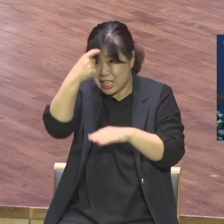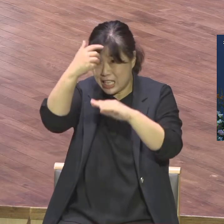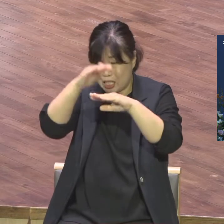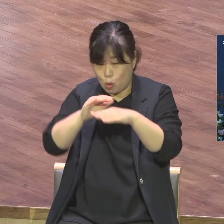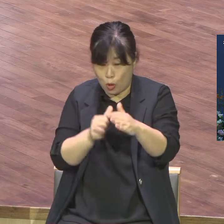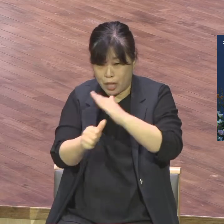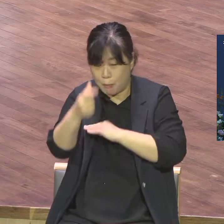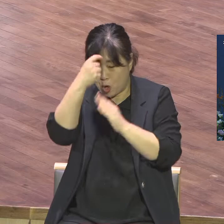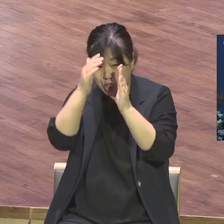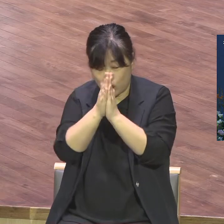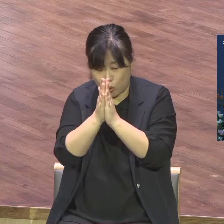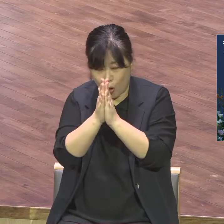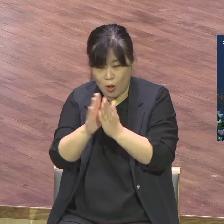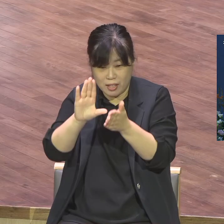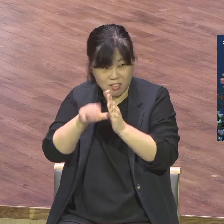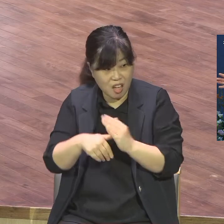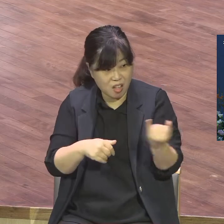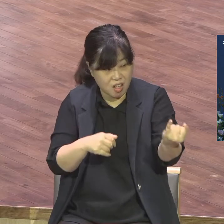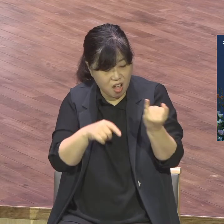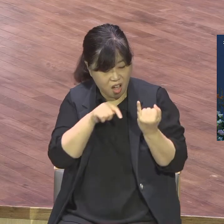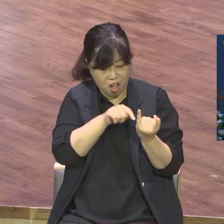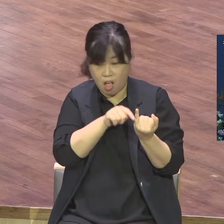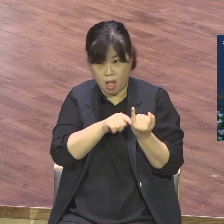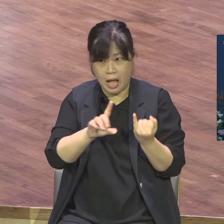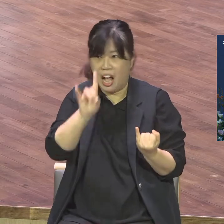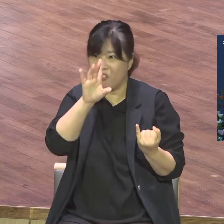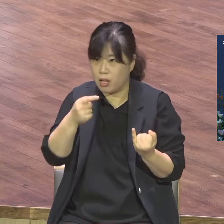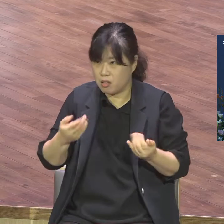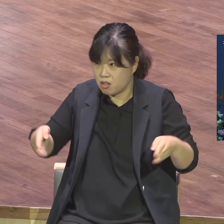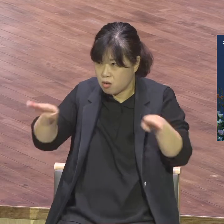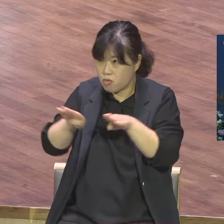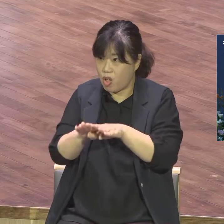그랬다니까요. 청소는 밑에까지만 해, 여자들은.